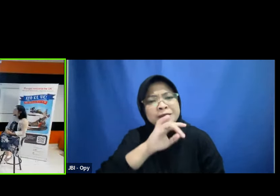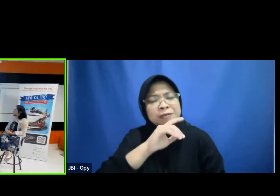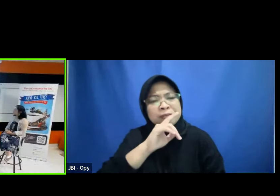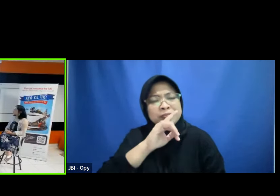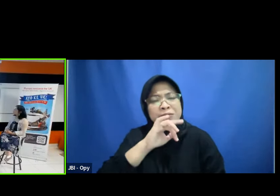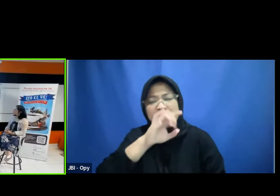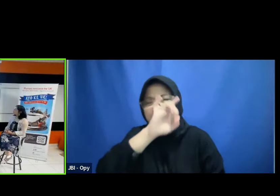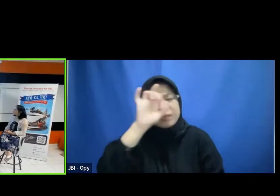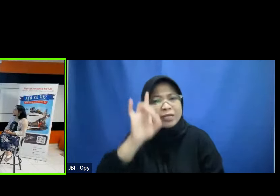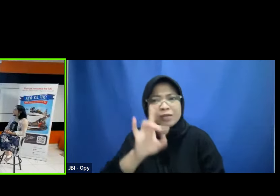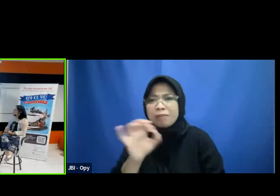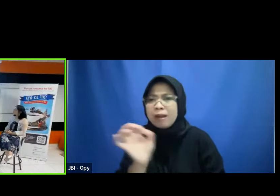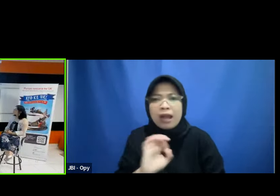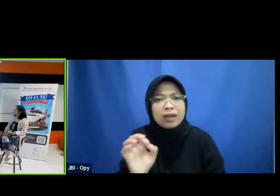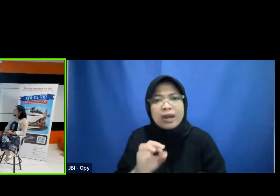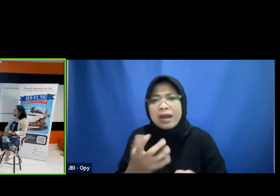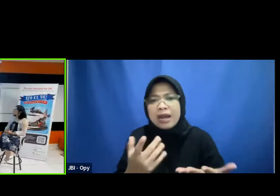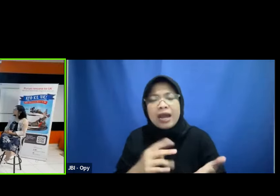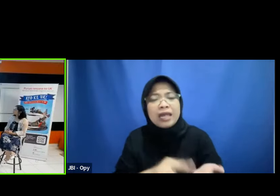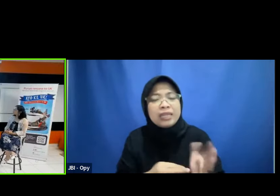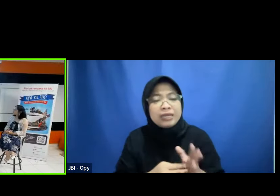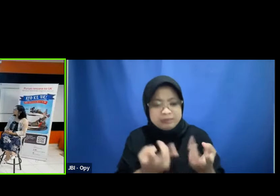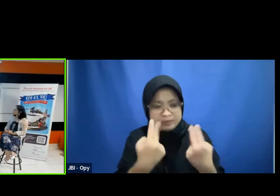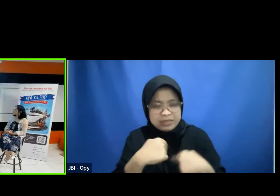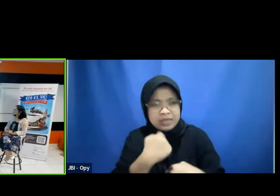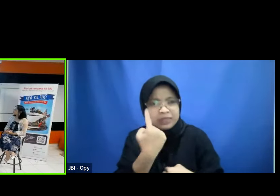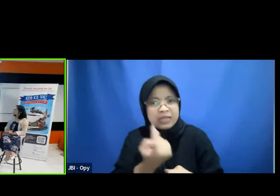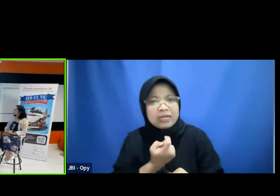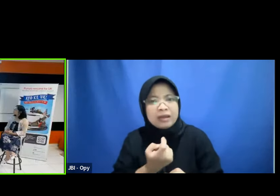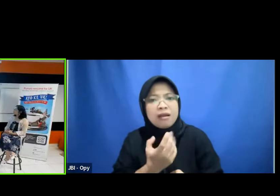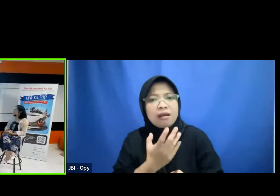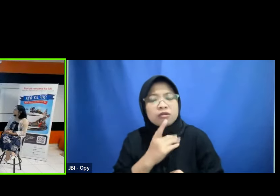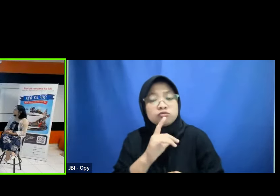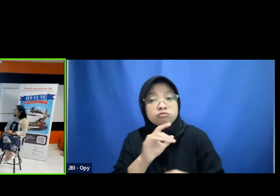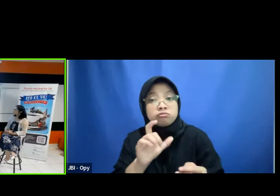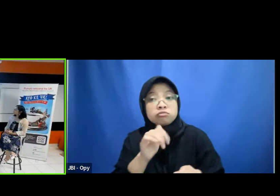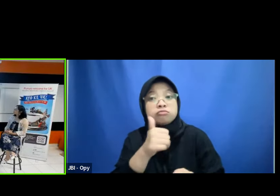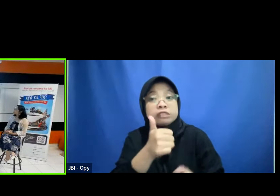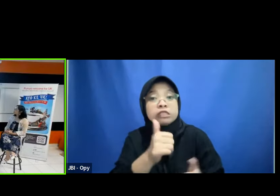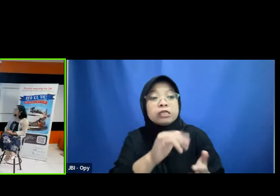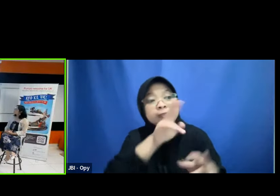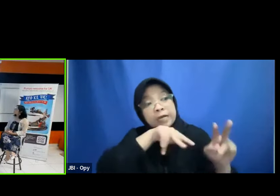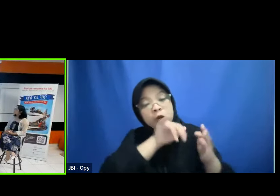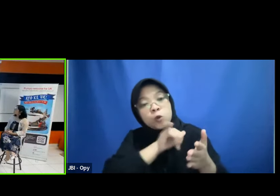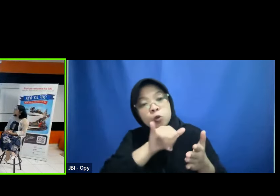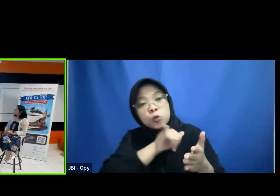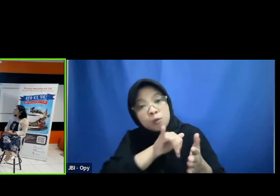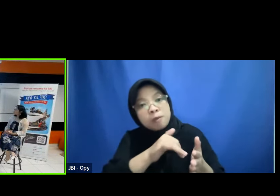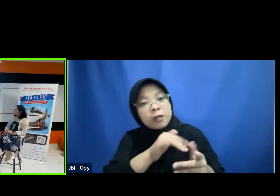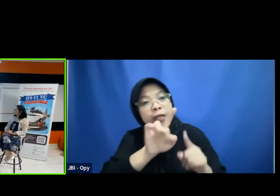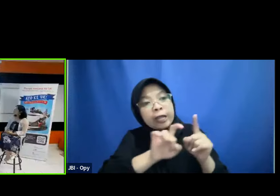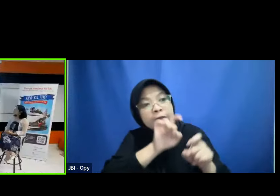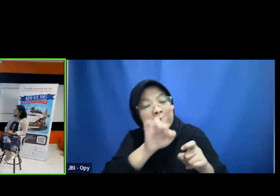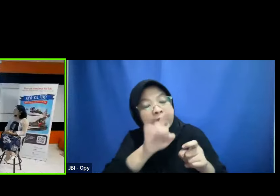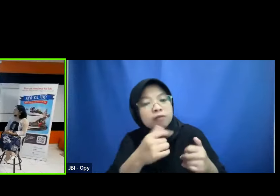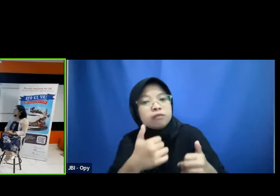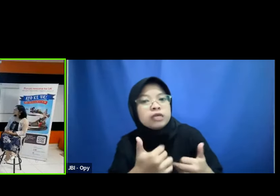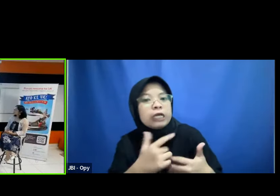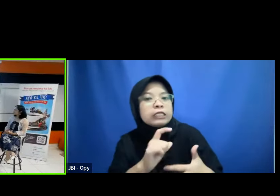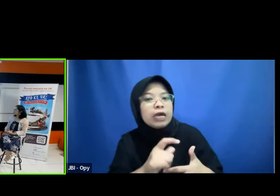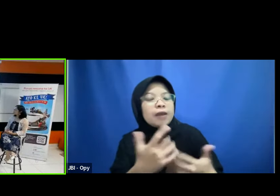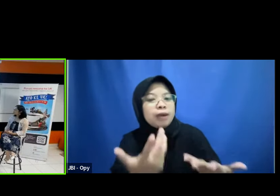kalian bisa nemuin sebenarnya yang gue tertanyaain ke aku semua kalian bisa nemuin lah di YouTube atau di Google pertanya-pertanya ma beasiswa tuh kayak gimana